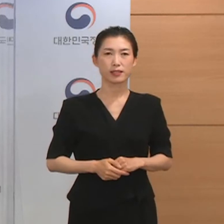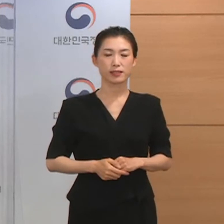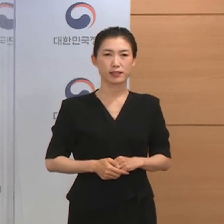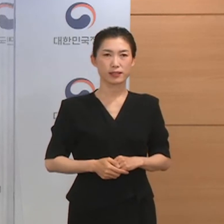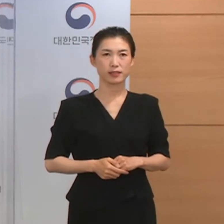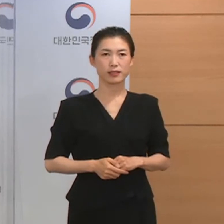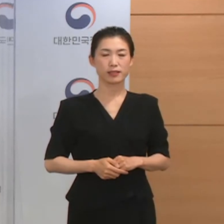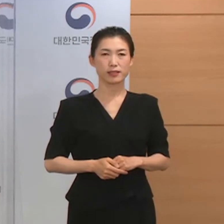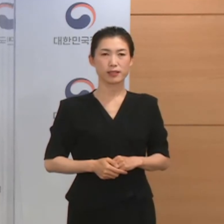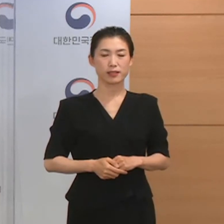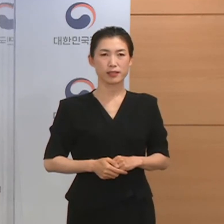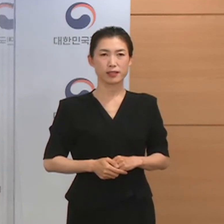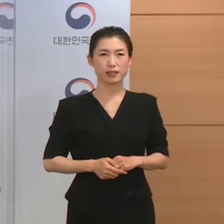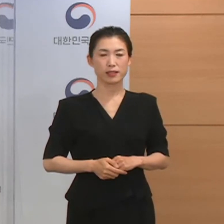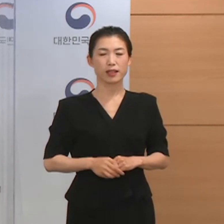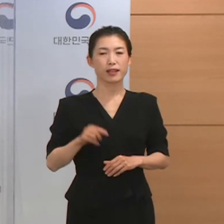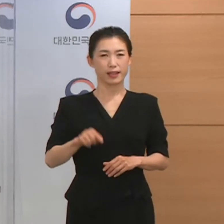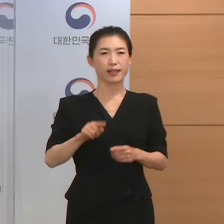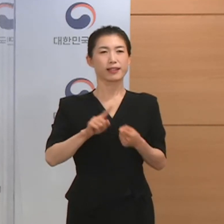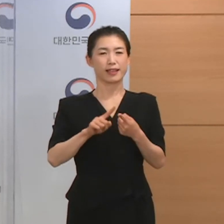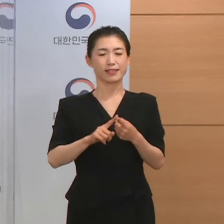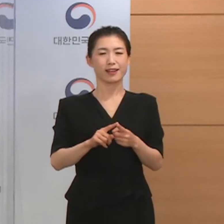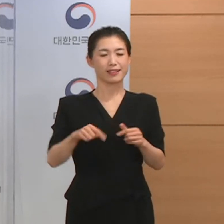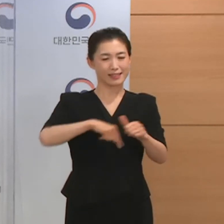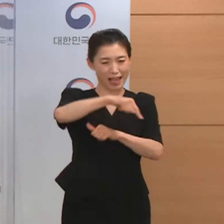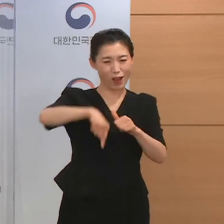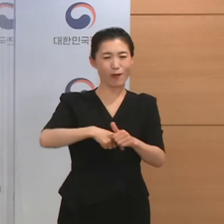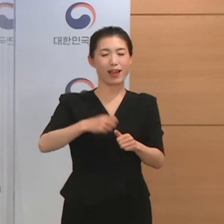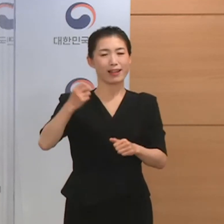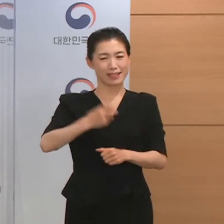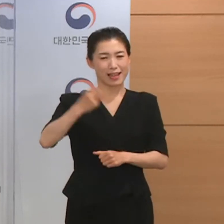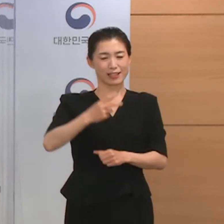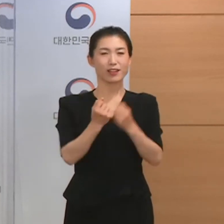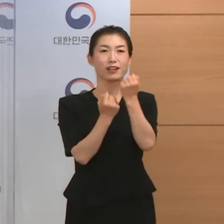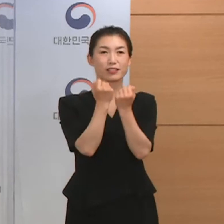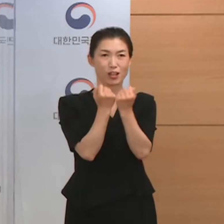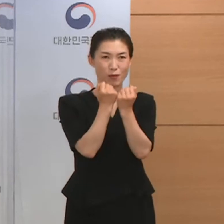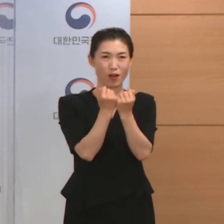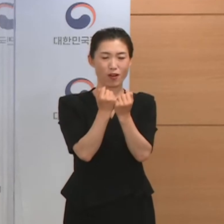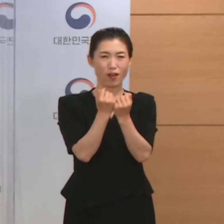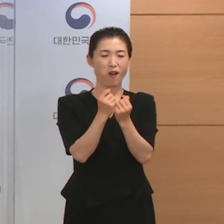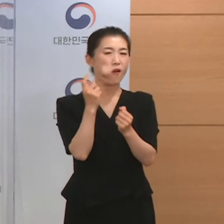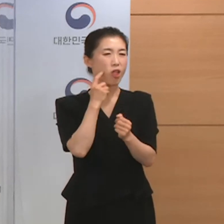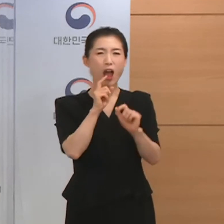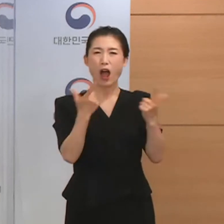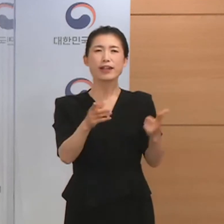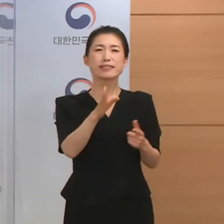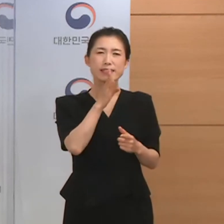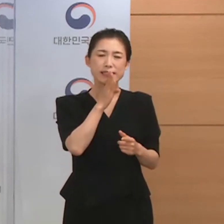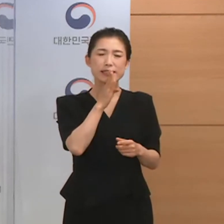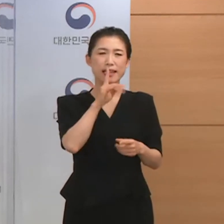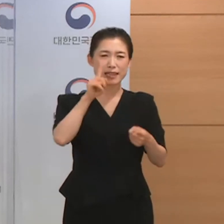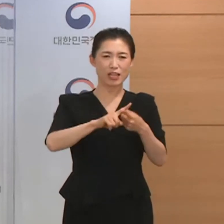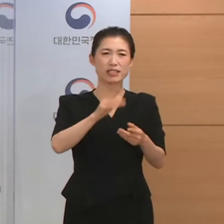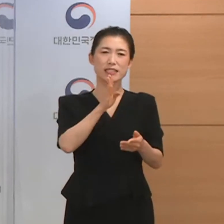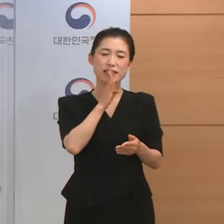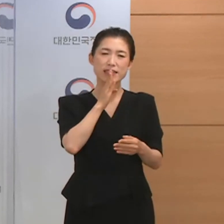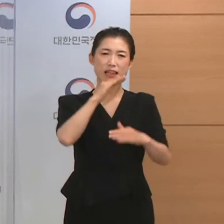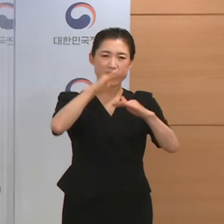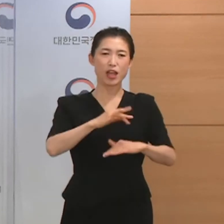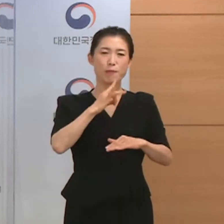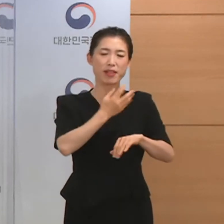저희가 반복적으로 상황을 설명하고 객관적인 사실들을 알려드리는 수밖에 없다고 판단하고 있습니다.